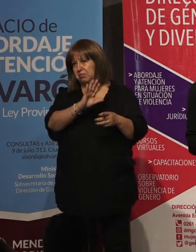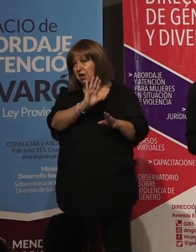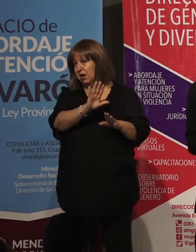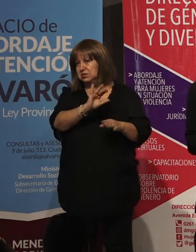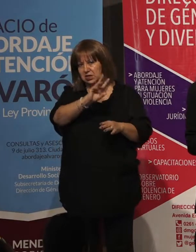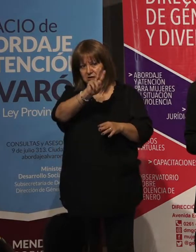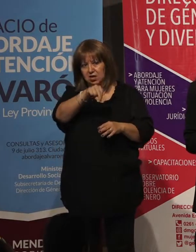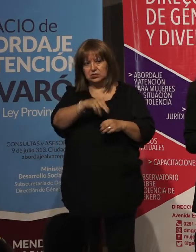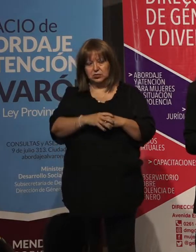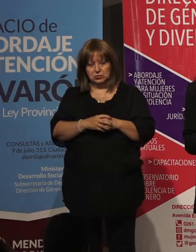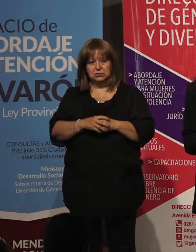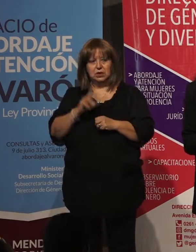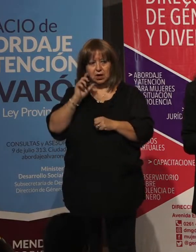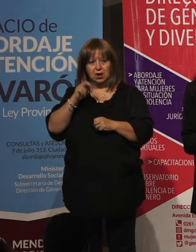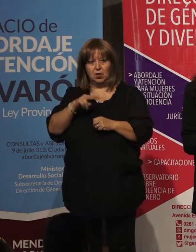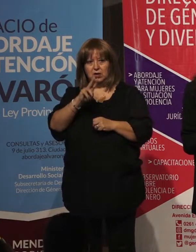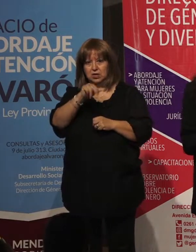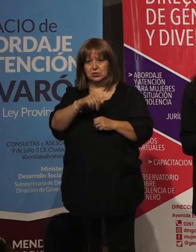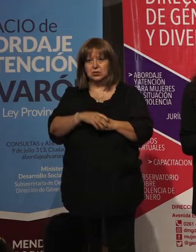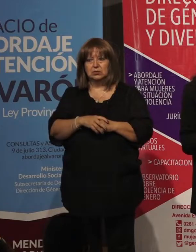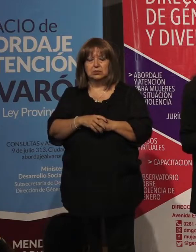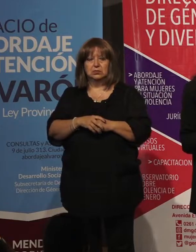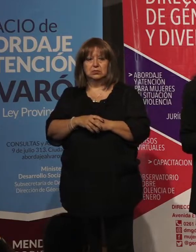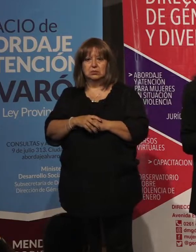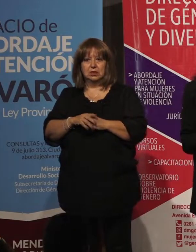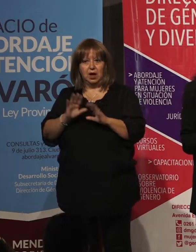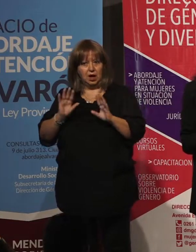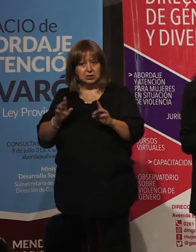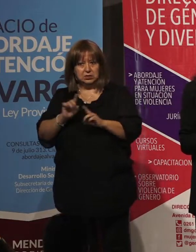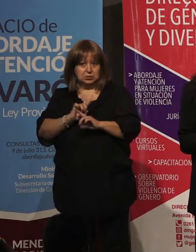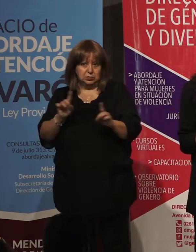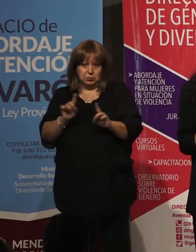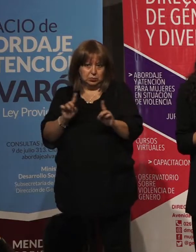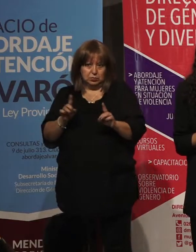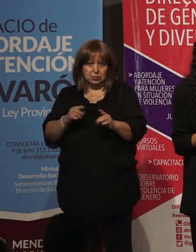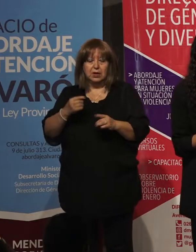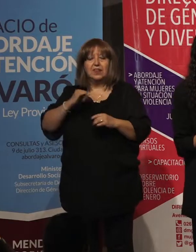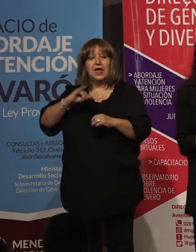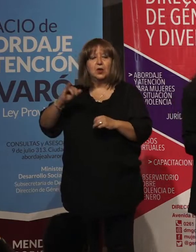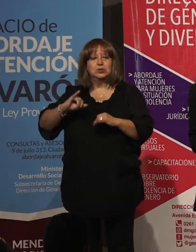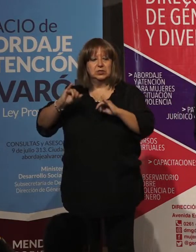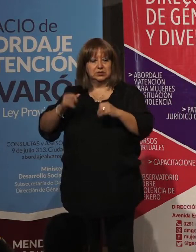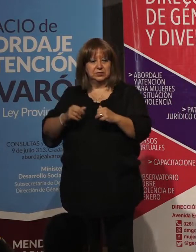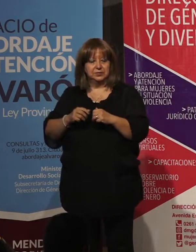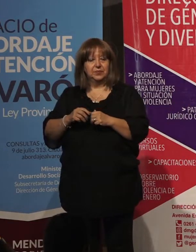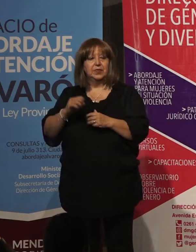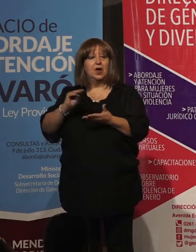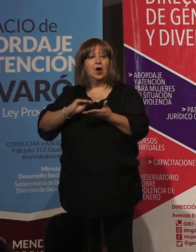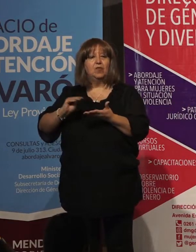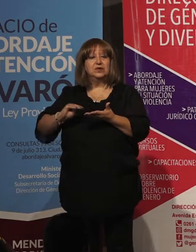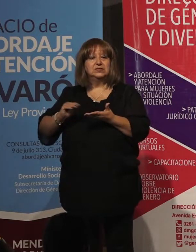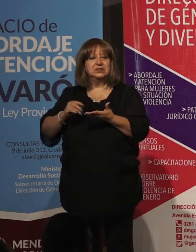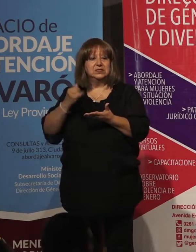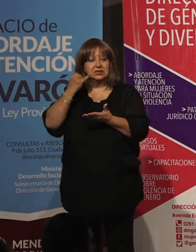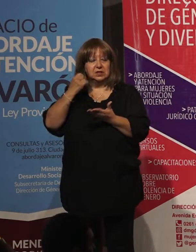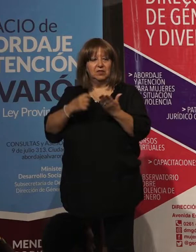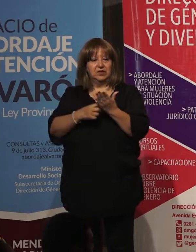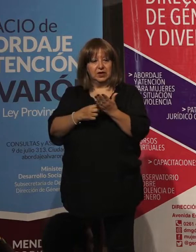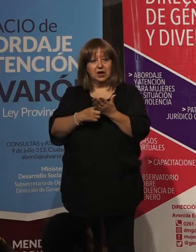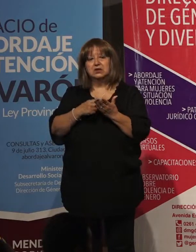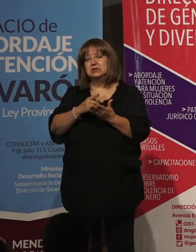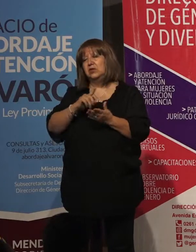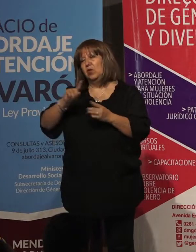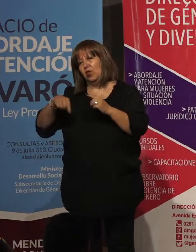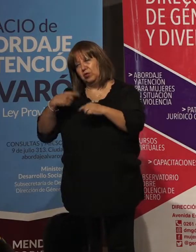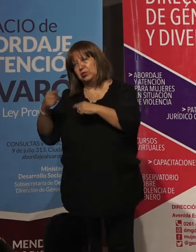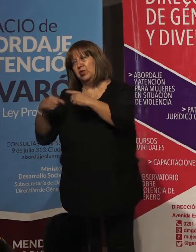pasa. ¿Tiene razón? Sí. ¿Debería pasar? No. Y no es solamente en las oficinas fiscales o en el Ministerio Público Fiscal que pasa esto,